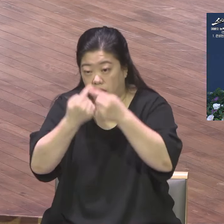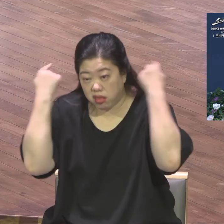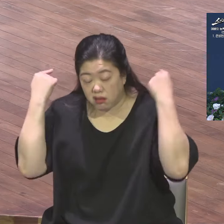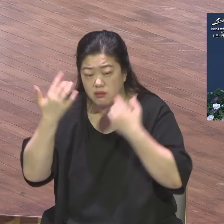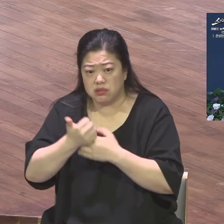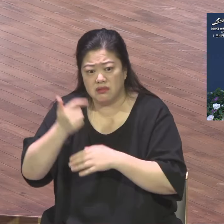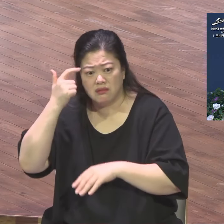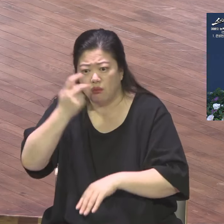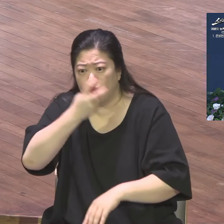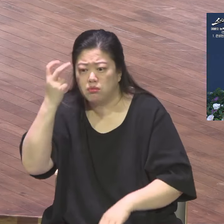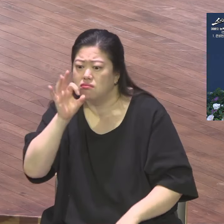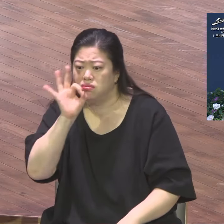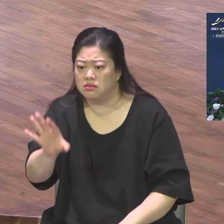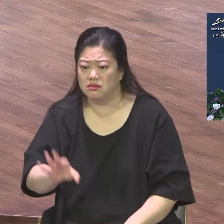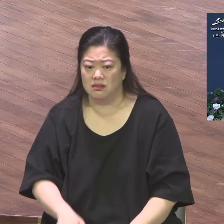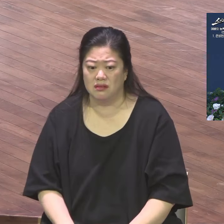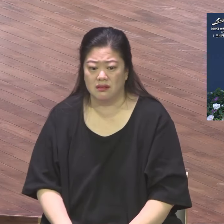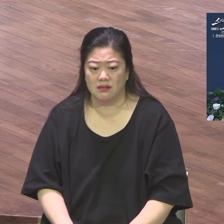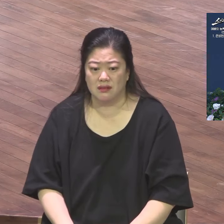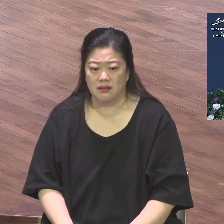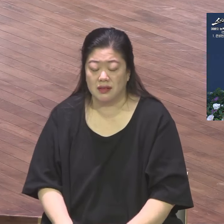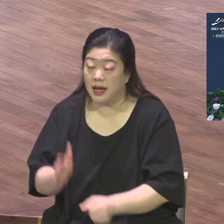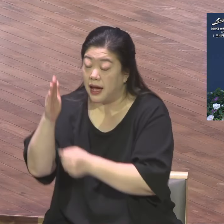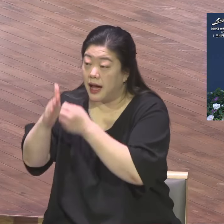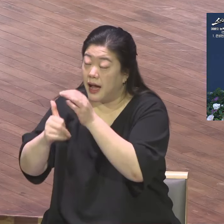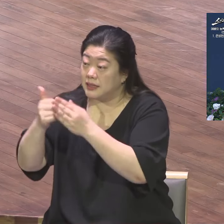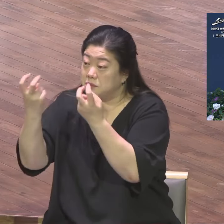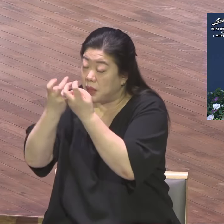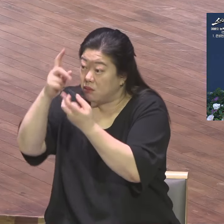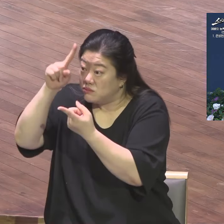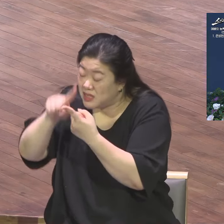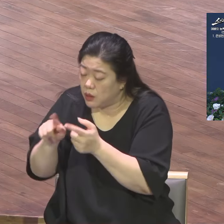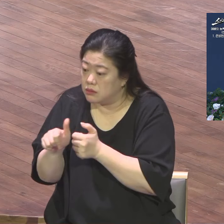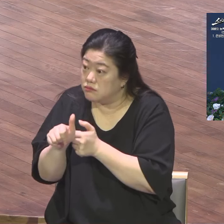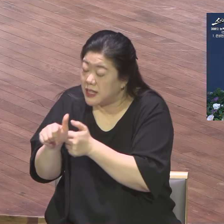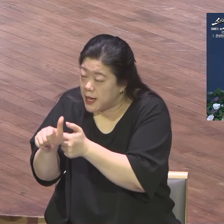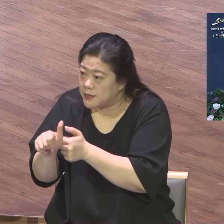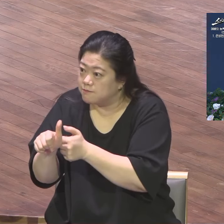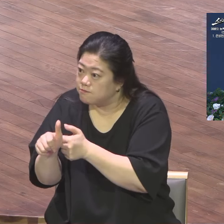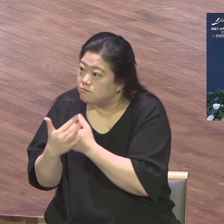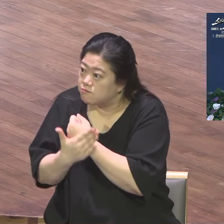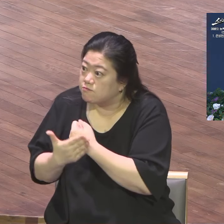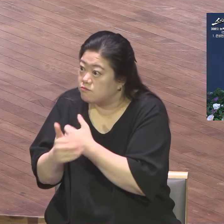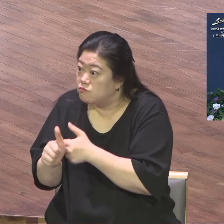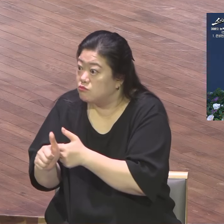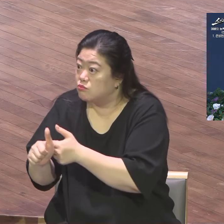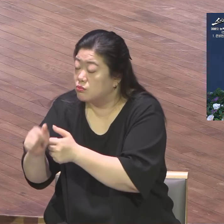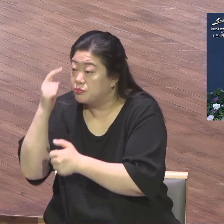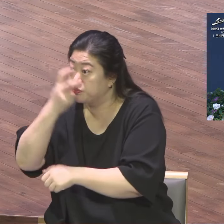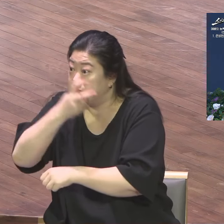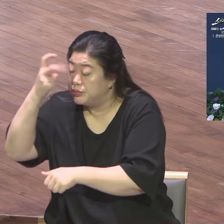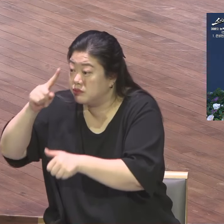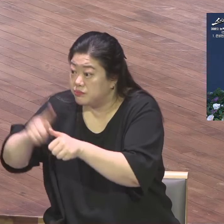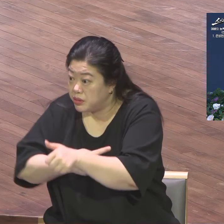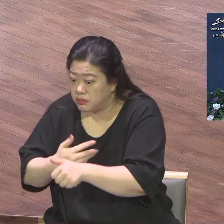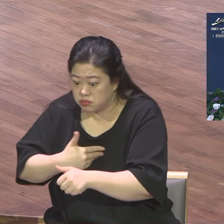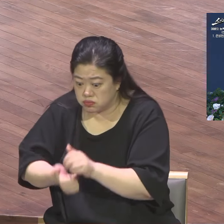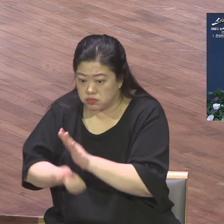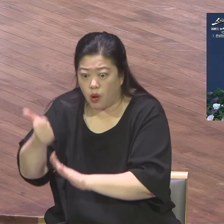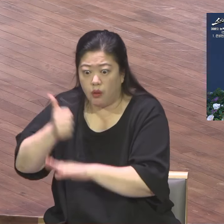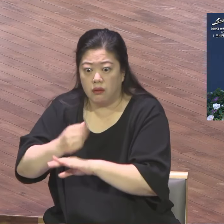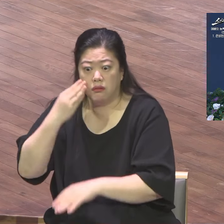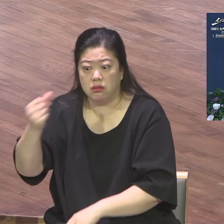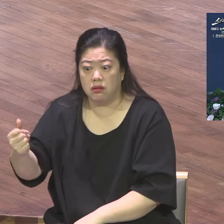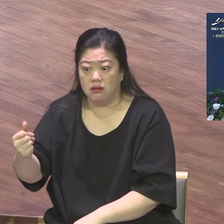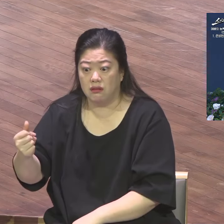예수를 제대로 성경대로 믿는데 망합니까? 망할 수가 없어요. 그거 잘못 살아서 그래요.